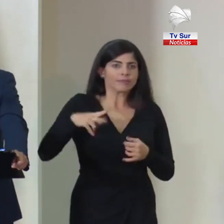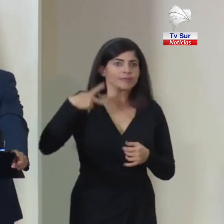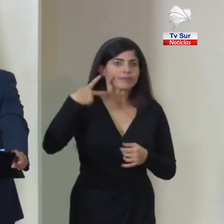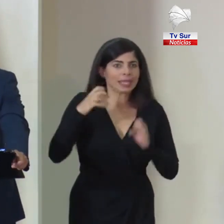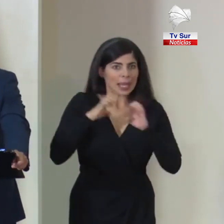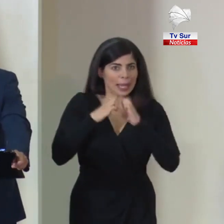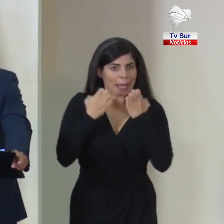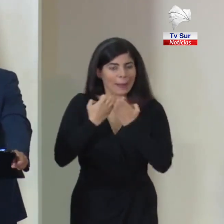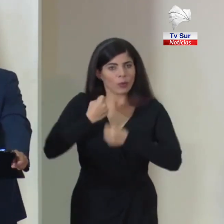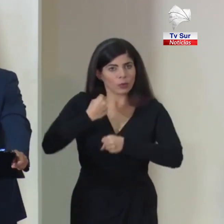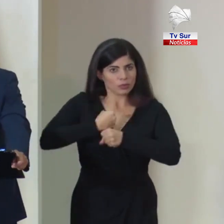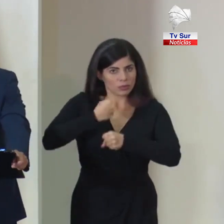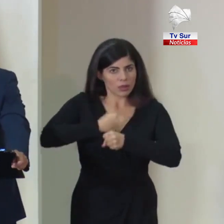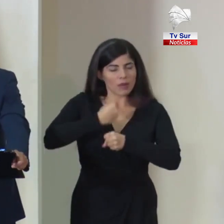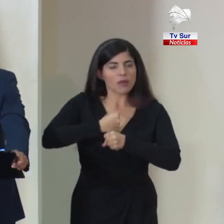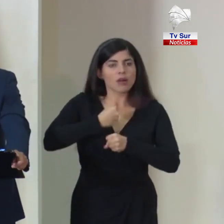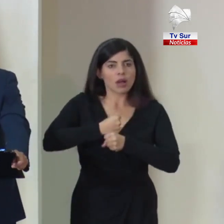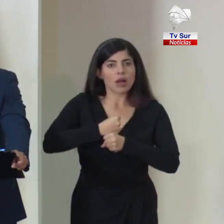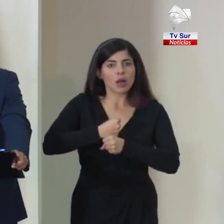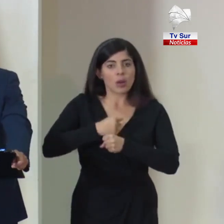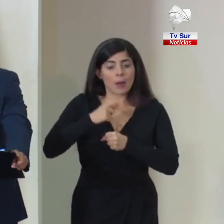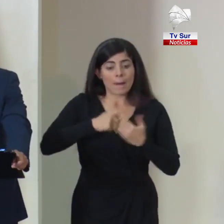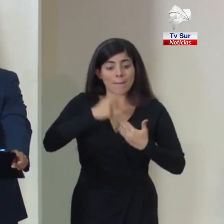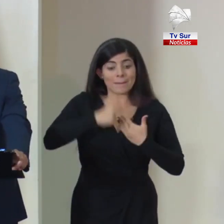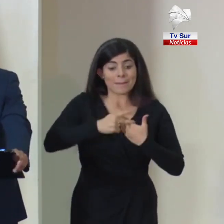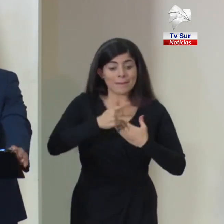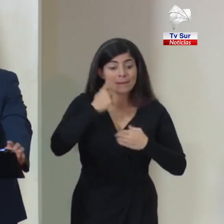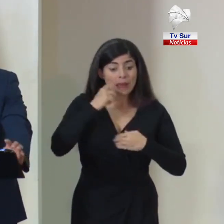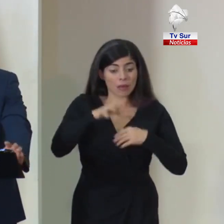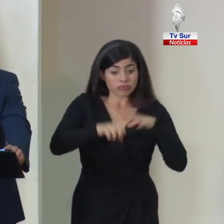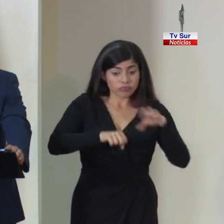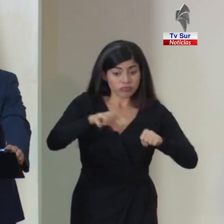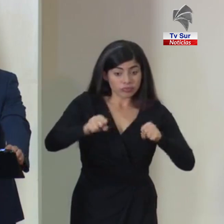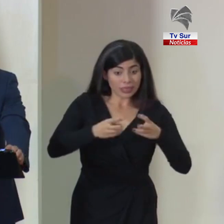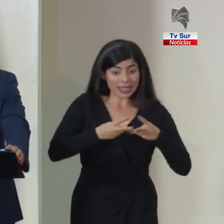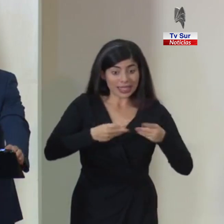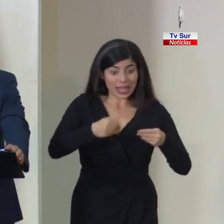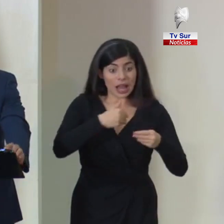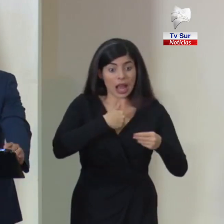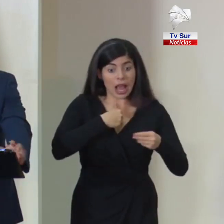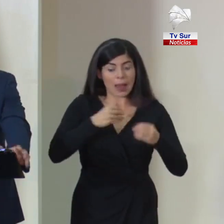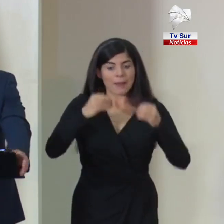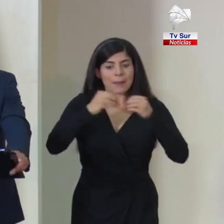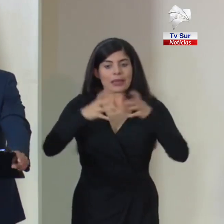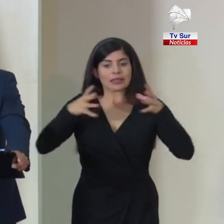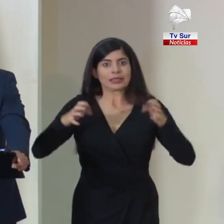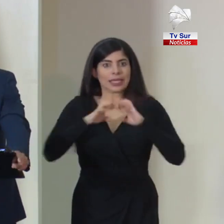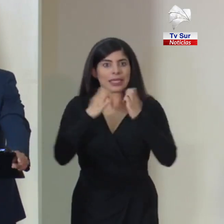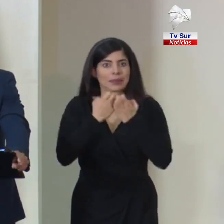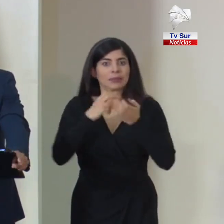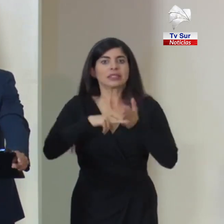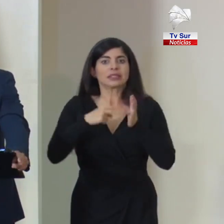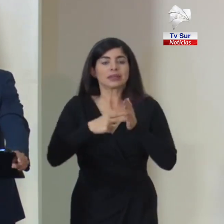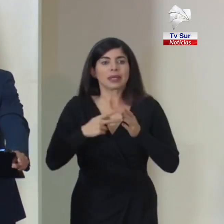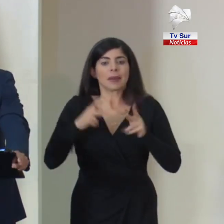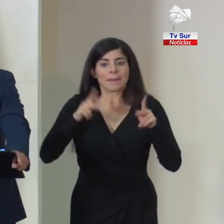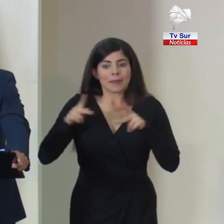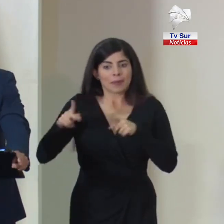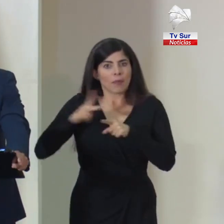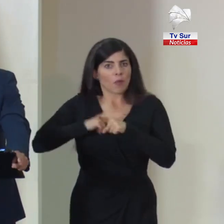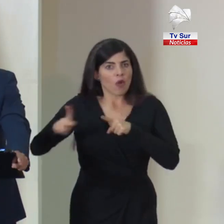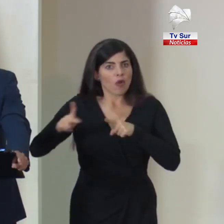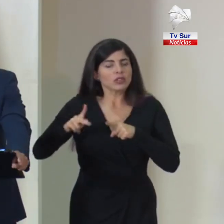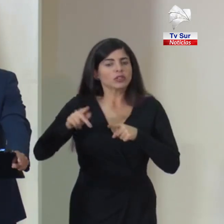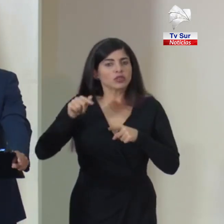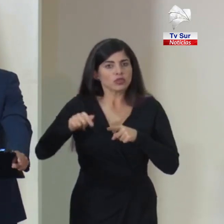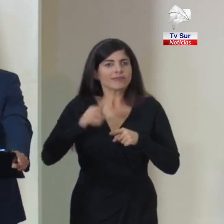de trabajo que el Plan de Recuperación de Territorios Indígenas tiene. Eso significa que estamos reforzando con personal profesional